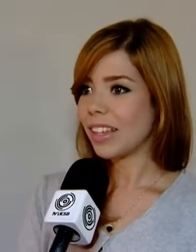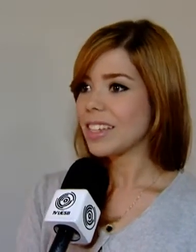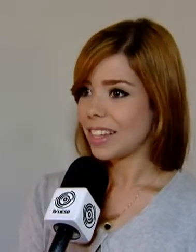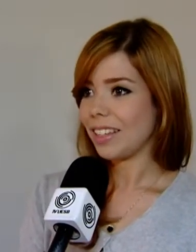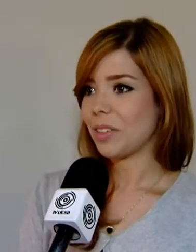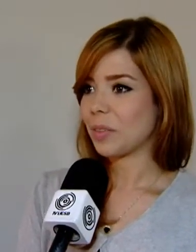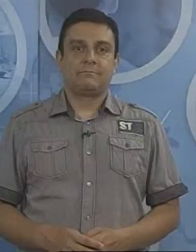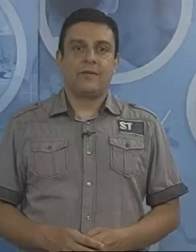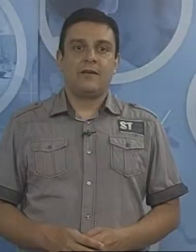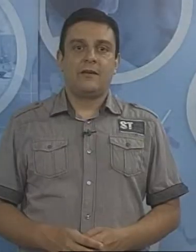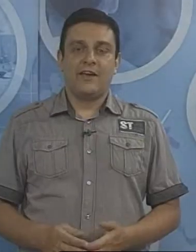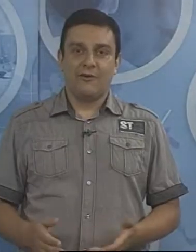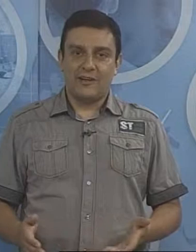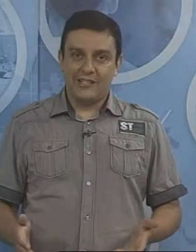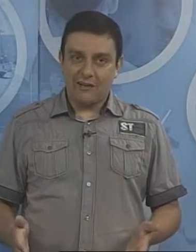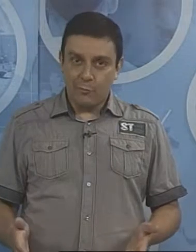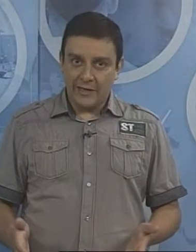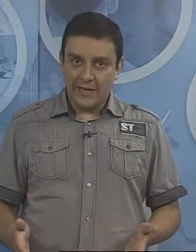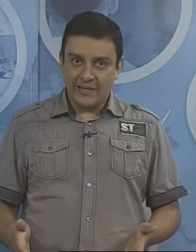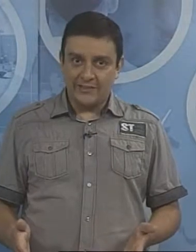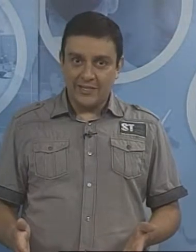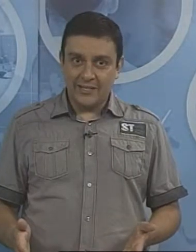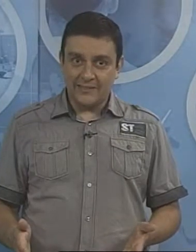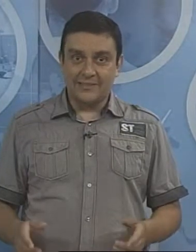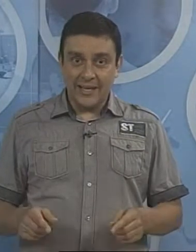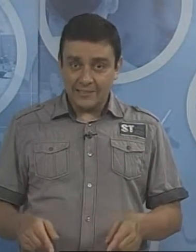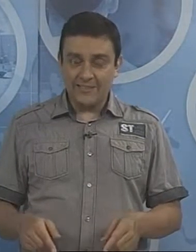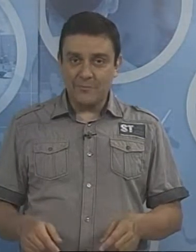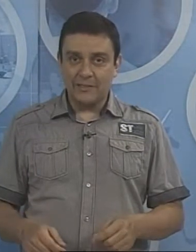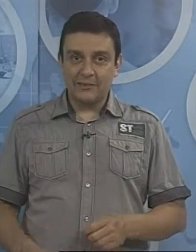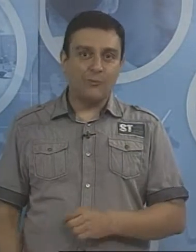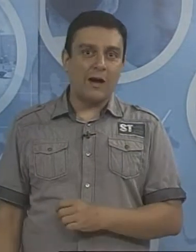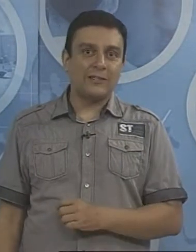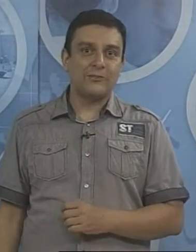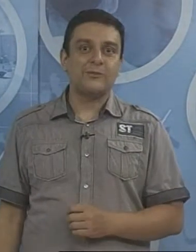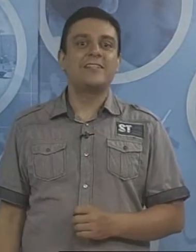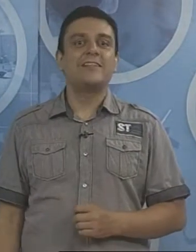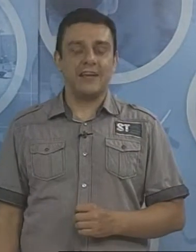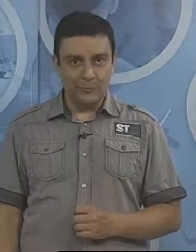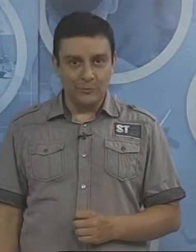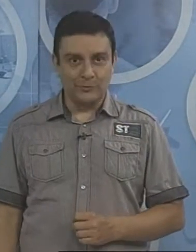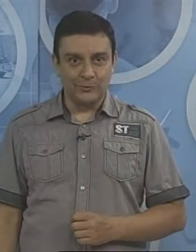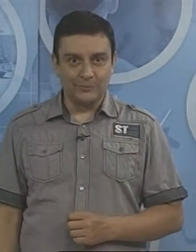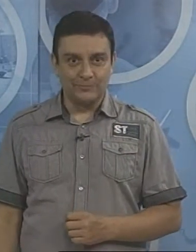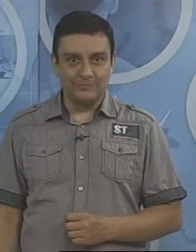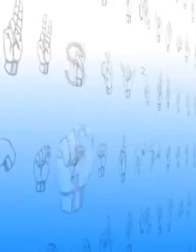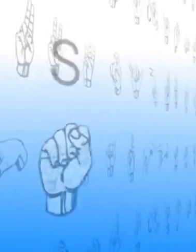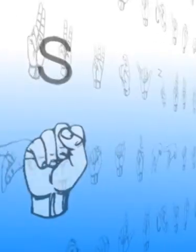vai dar certo é hora de acompanhar as dicas desta semana do quadro sinais do mundo